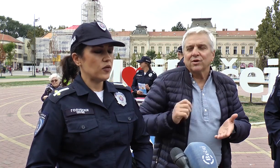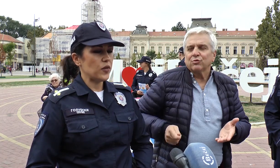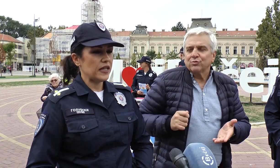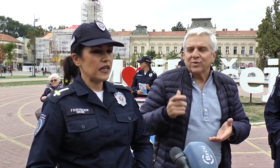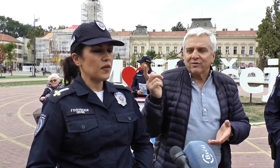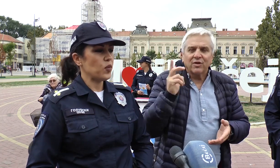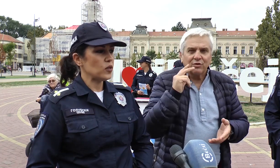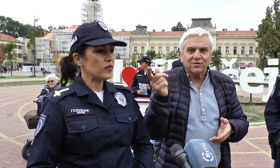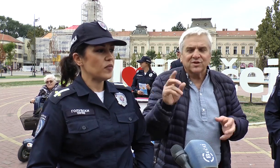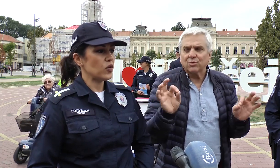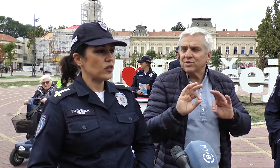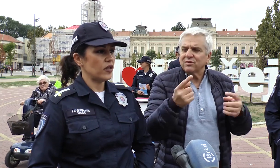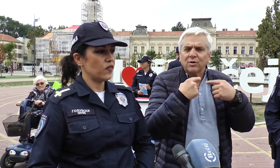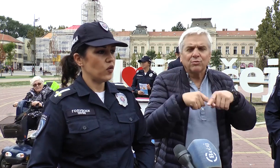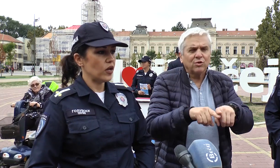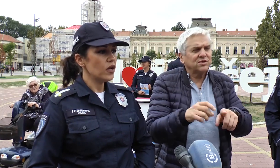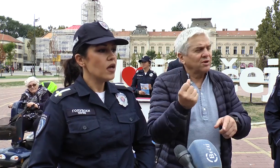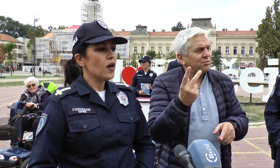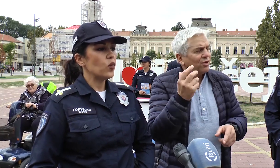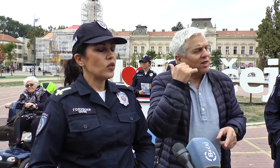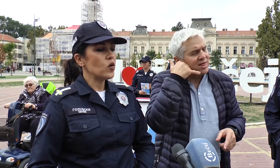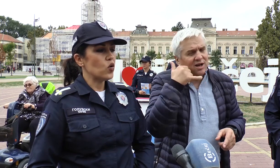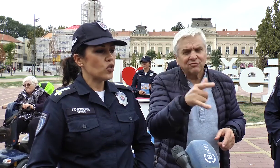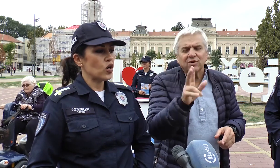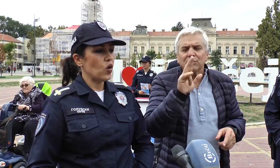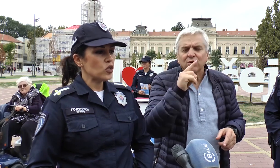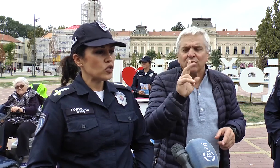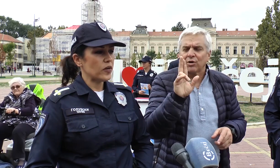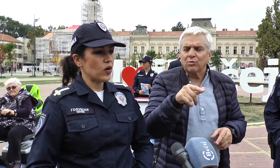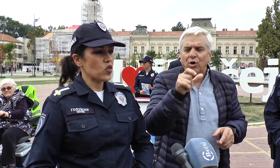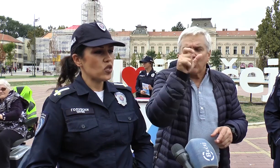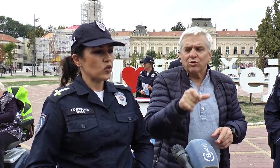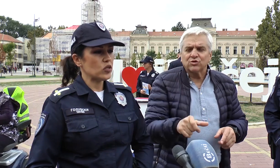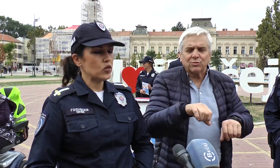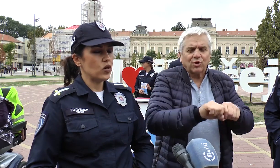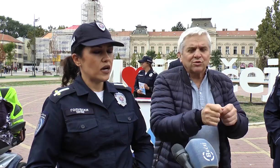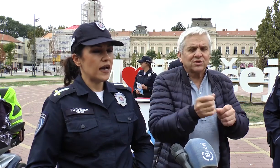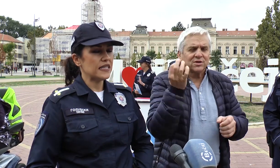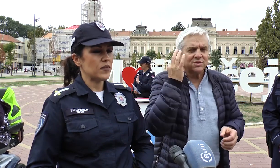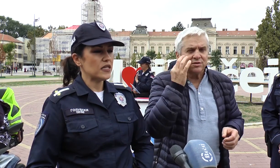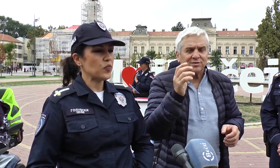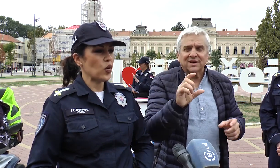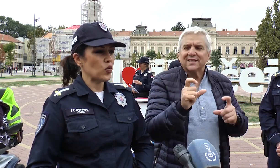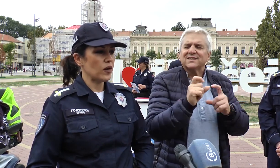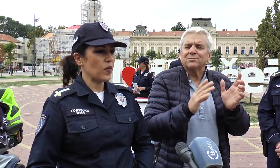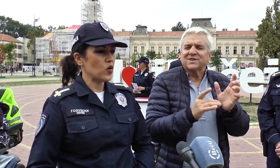Újvidéki Rendőrigazgatóság egy külön telefonszámot biztosított, melynek segítségével a hallássérültek SMS